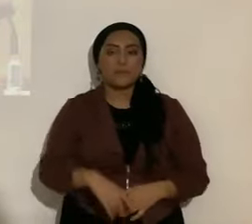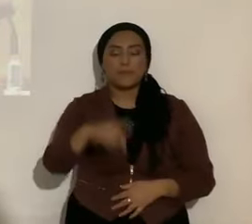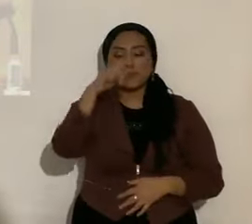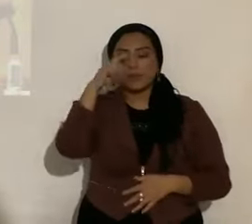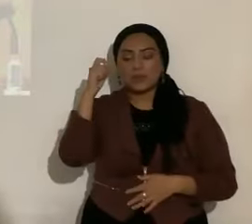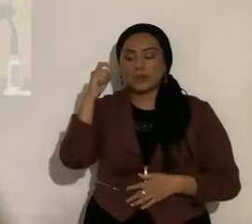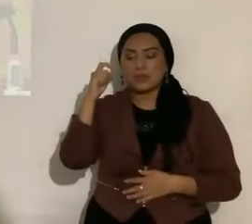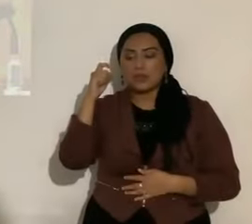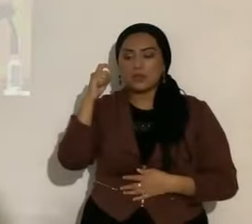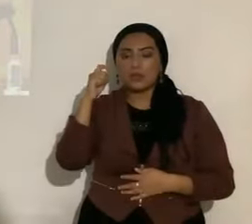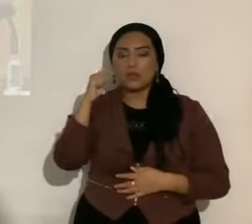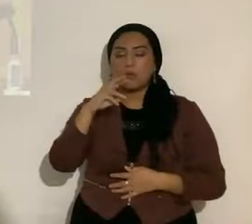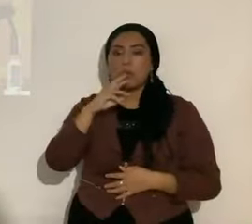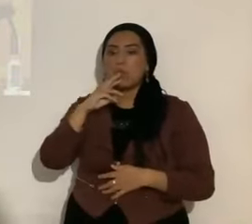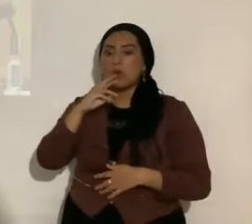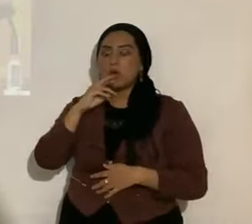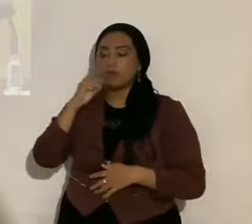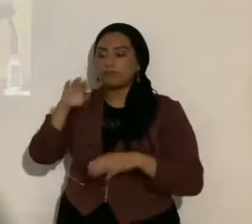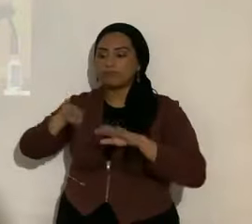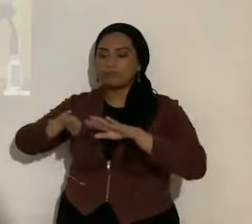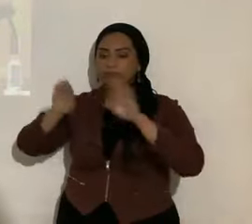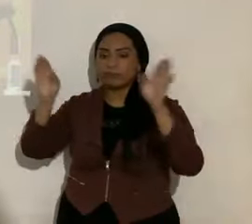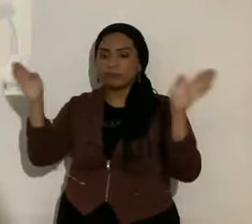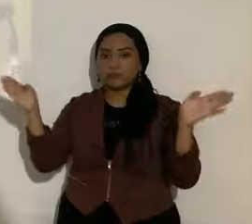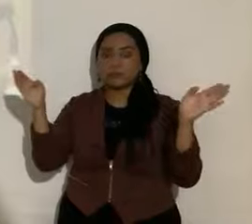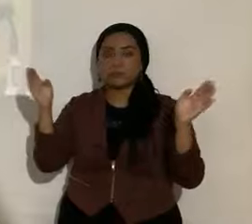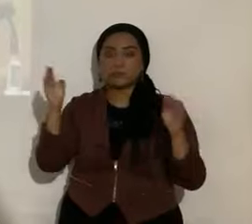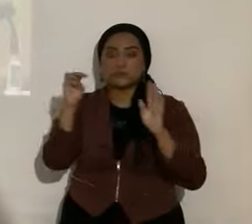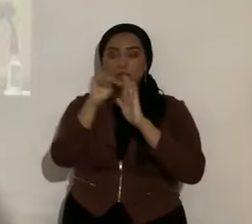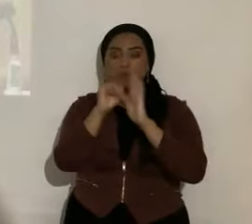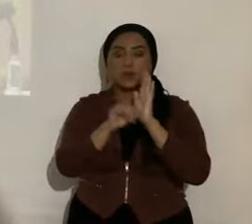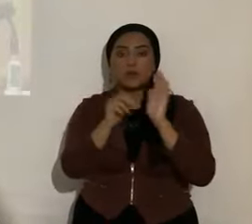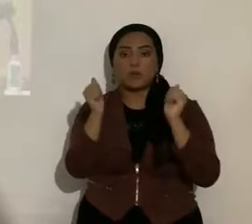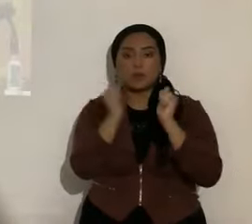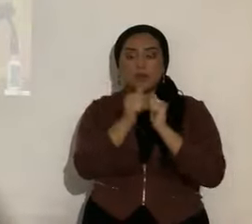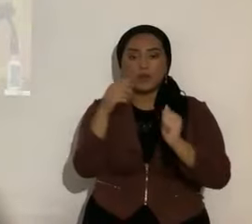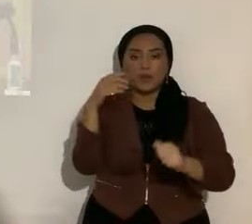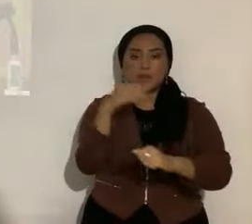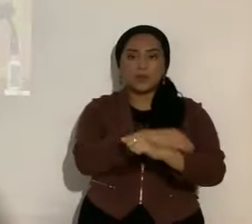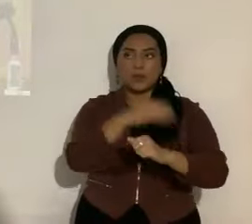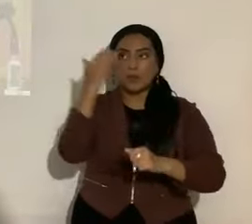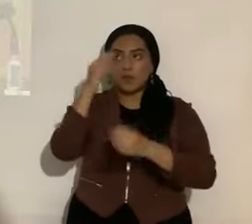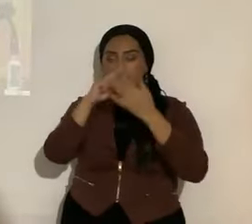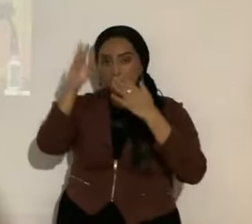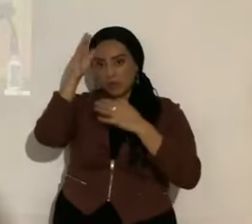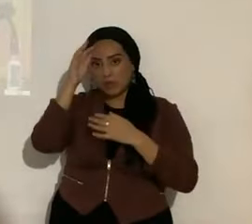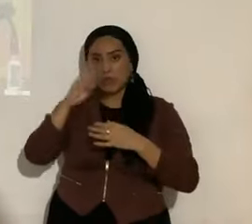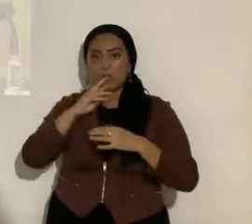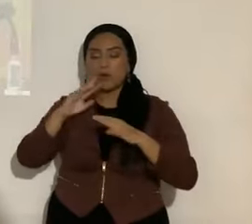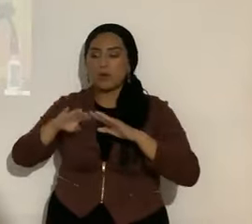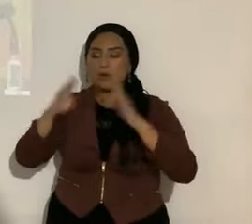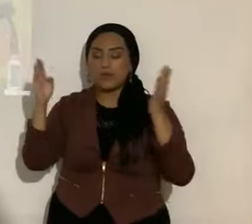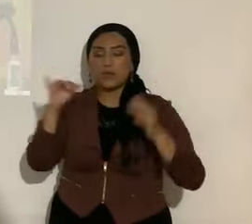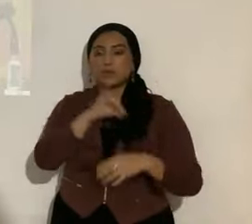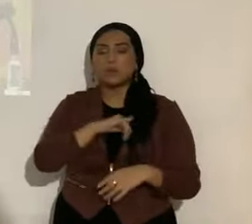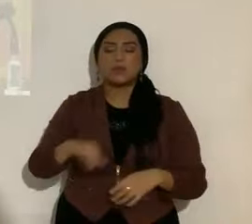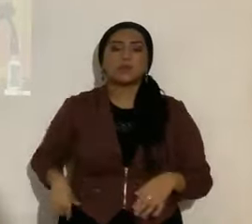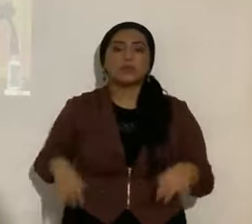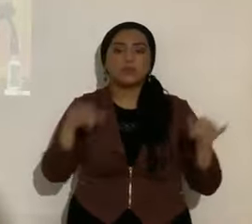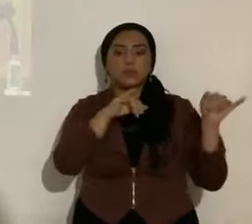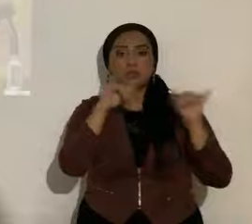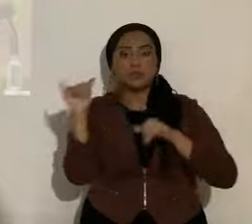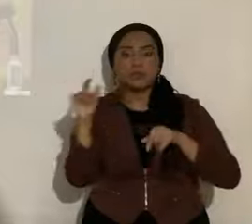porque él partió las aguas. Moisés, con el poder del Eterno, desde luego, partió las aguas. Josué igual, pero